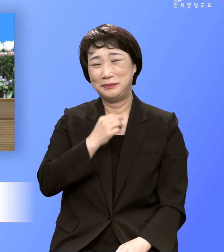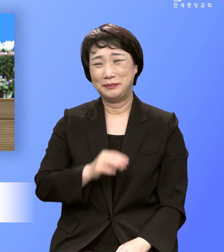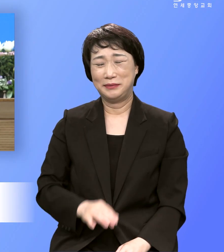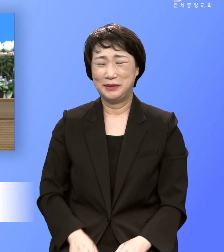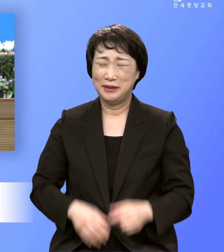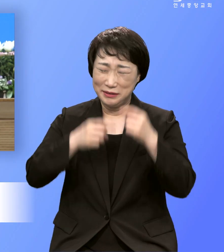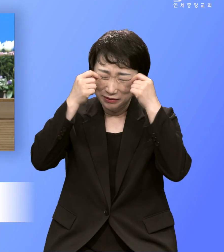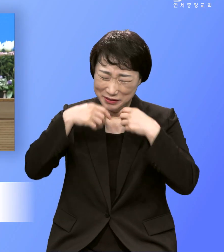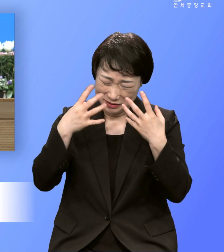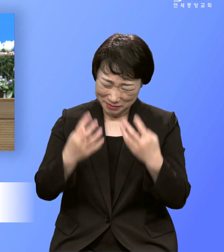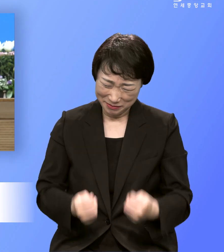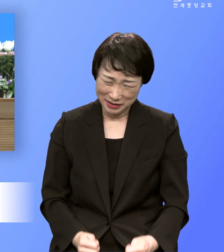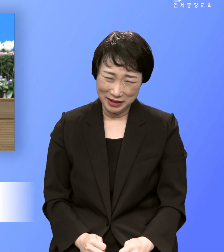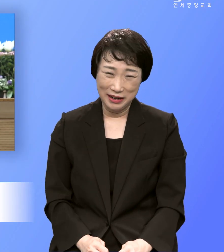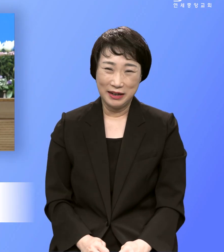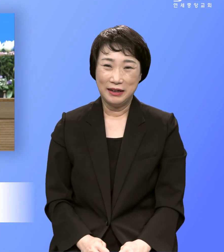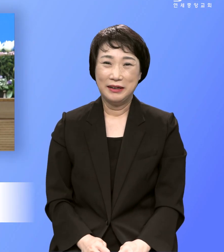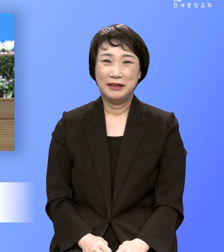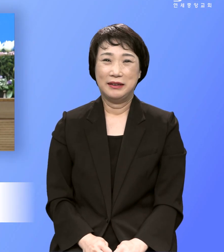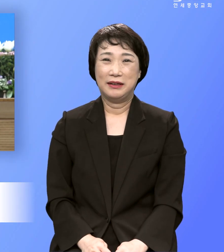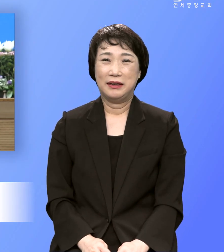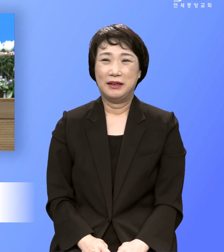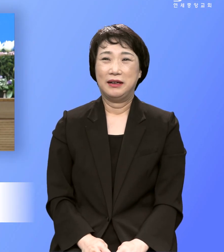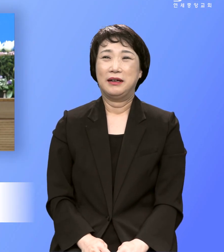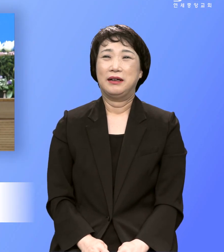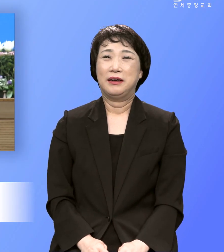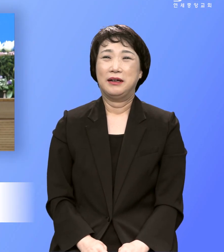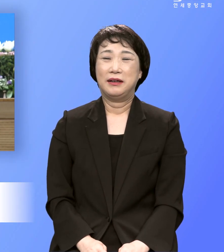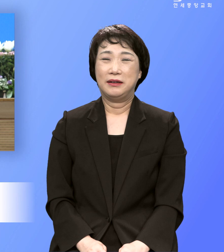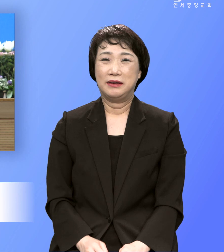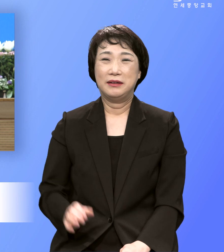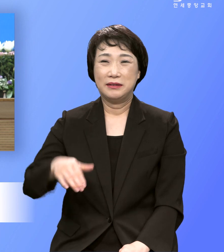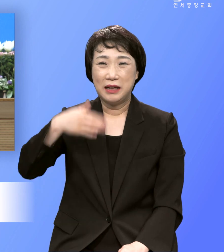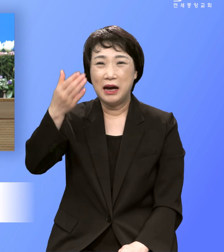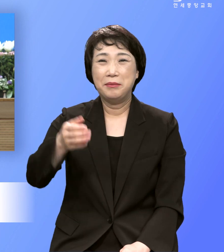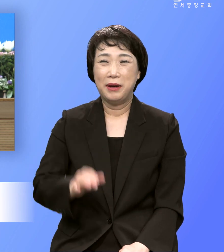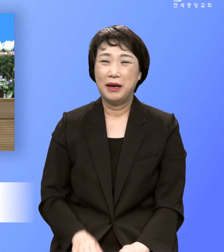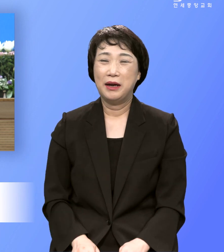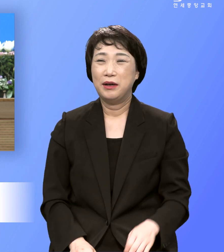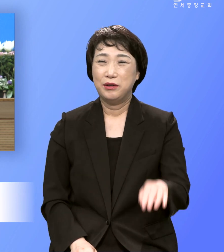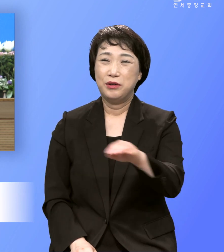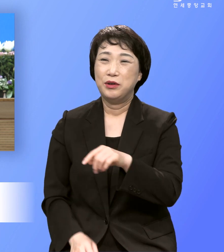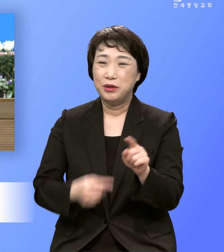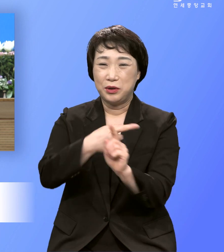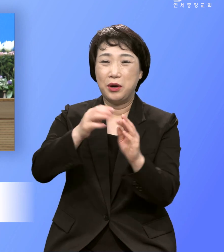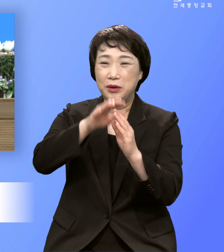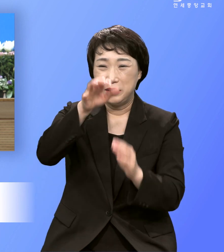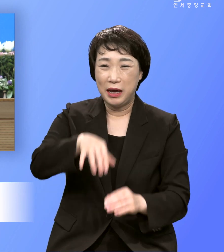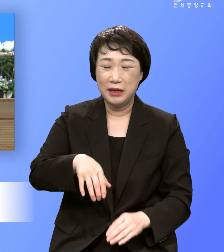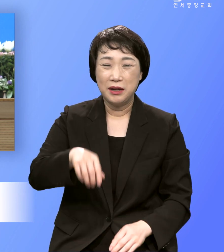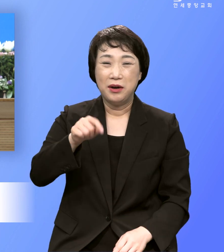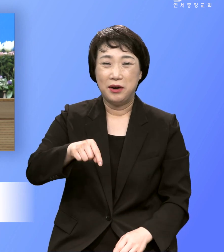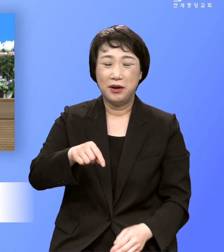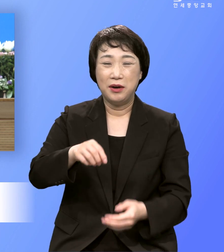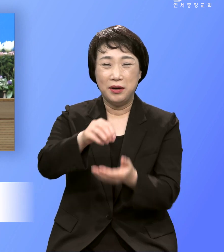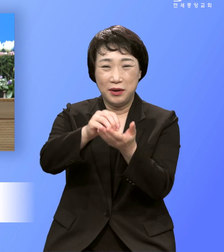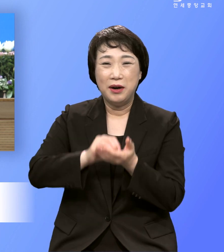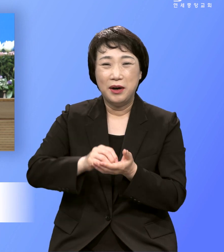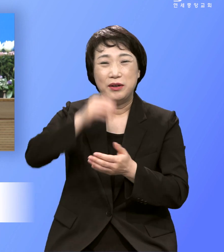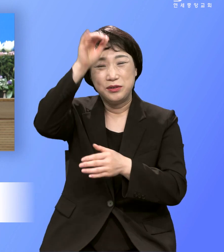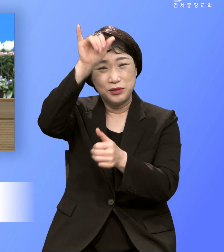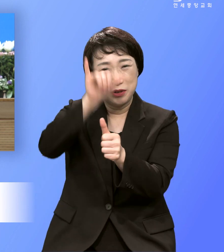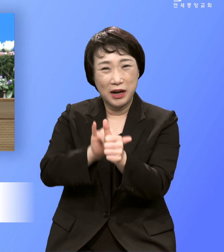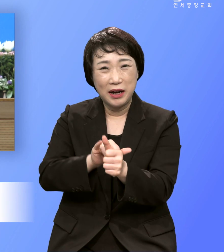많이 울었어. 그리고 다음 이제 연세 중앙교회 와서 충성하다 천국 가는 분들